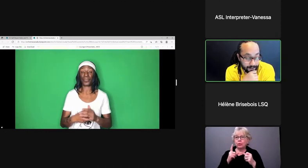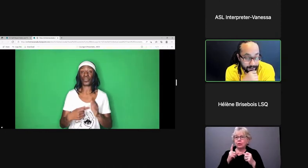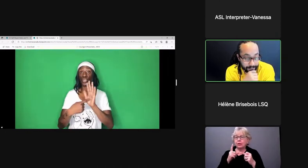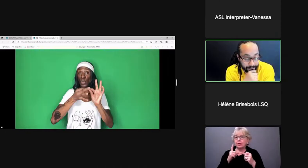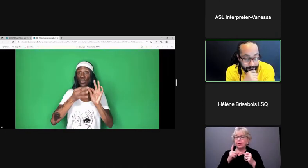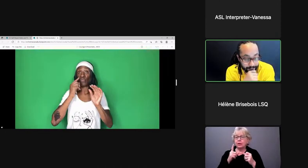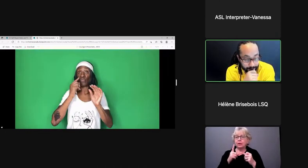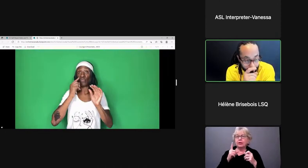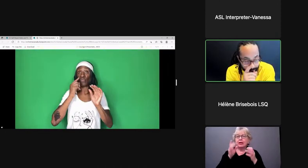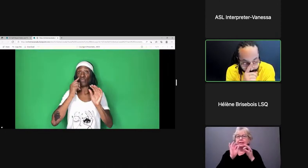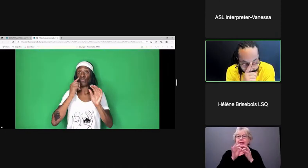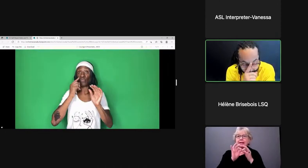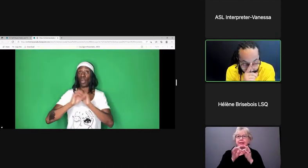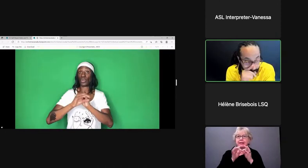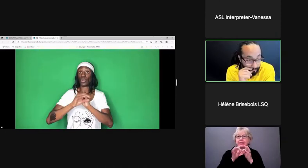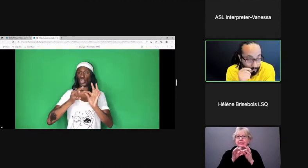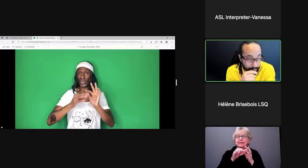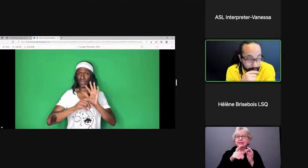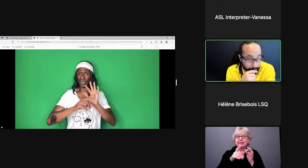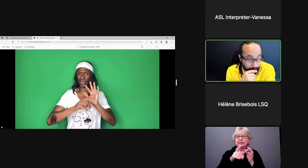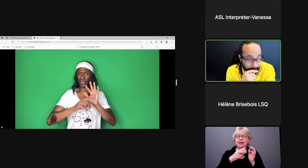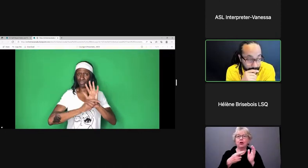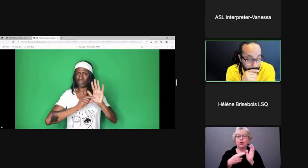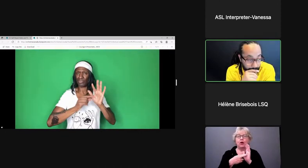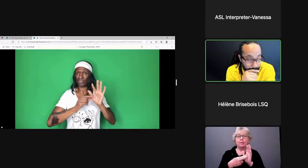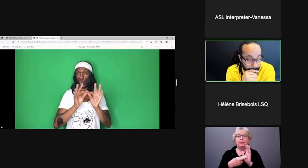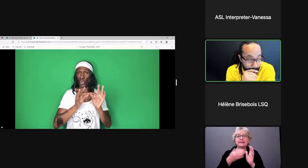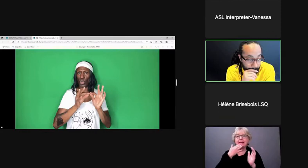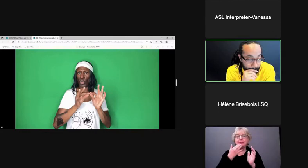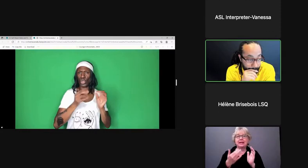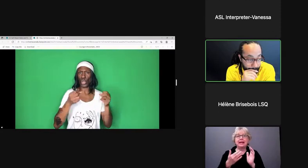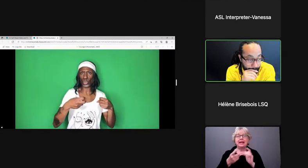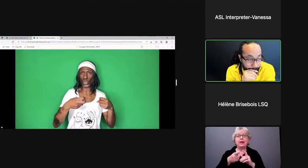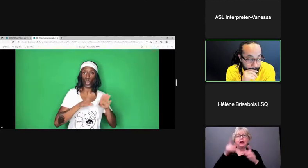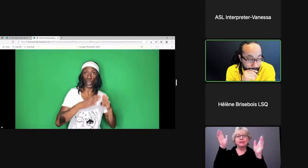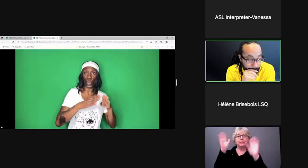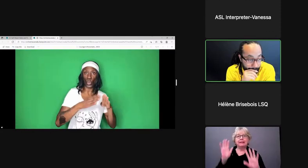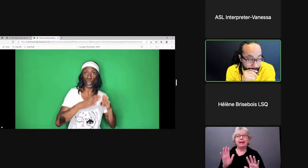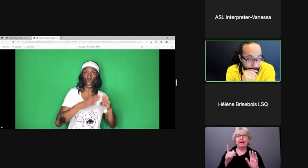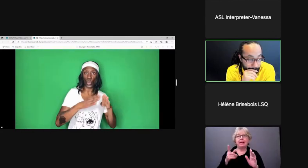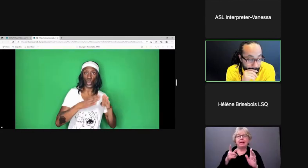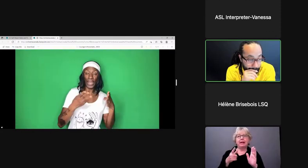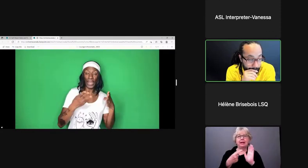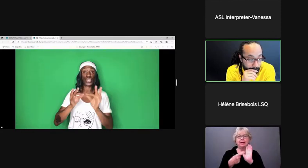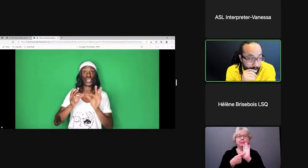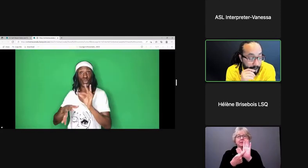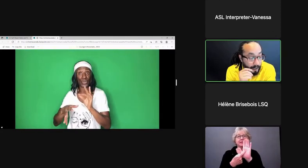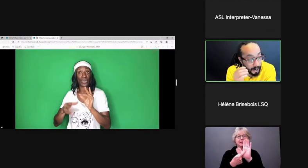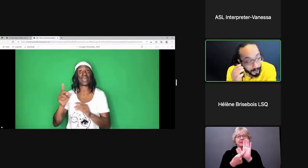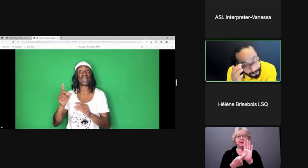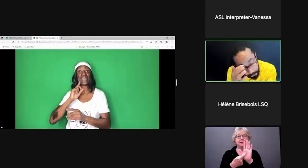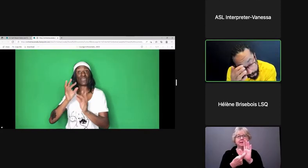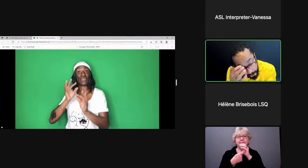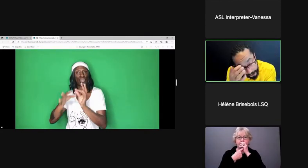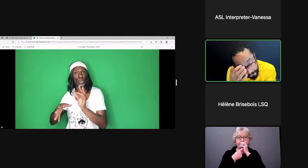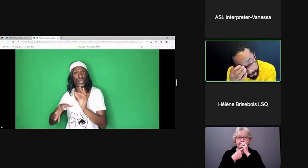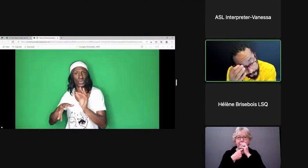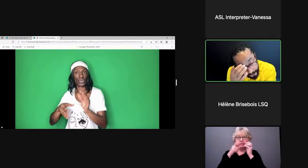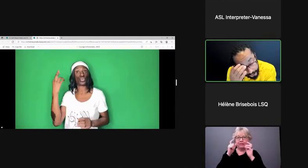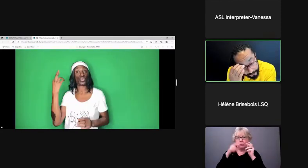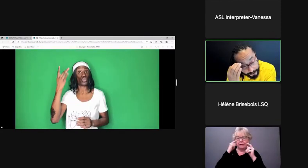interprètes sont représentatifs du spectacle qui est présenté. C'est un point à certainement